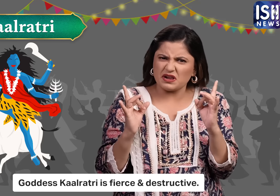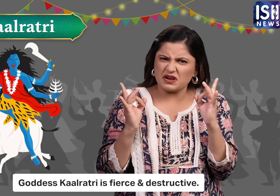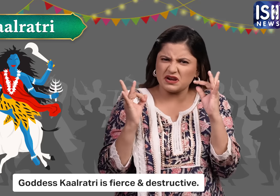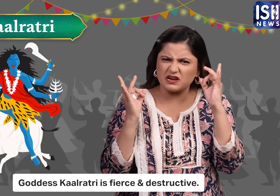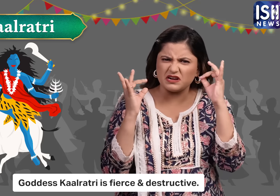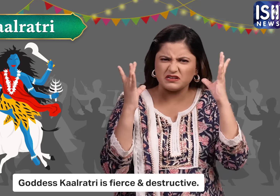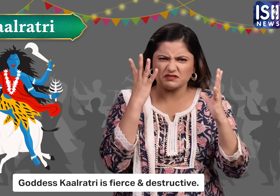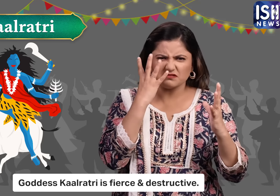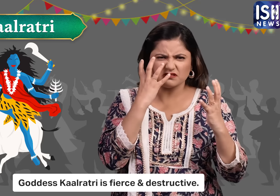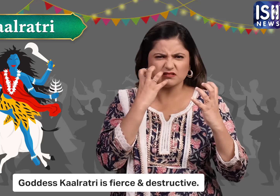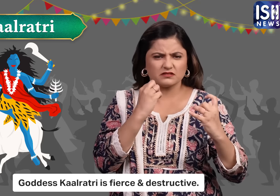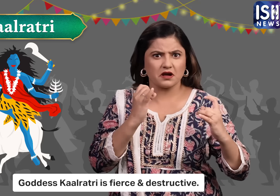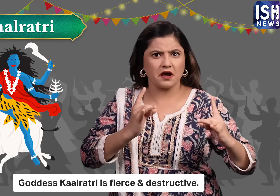है।